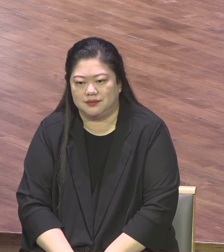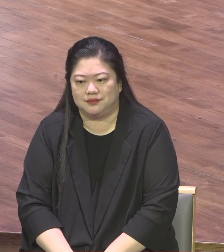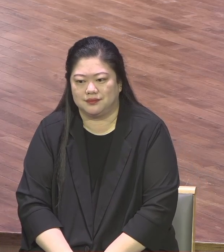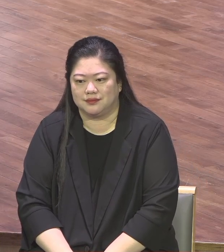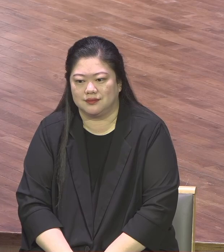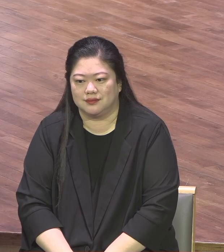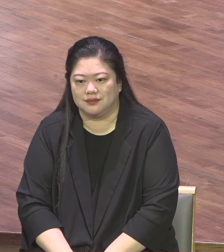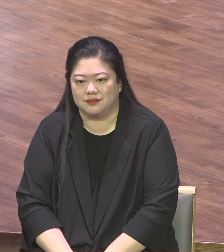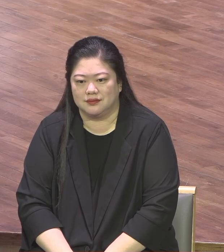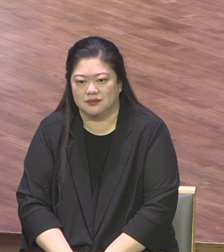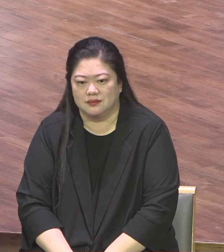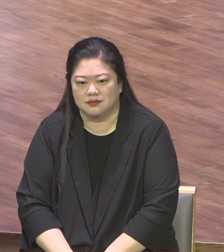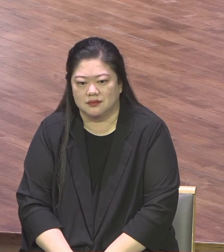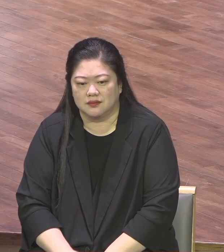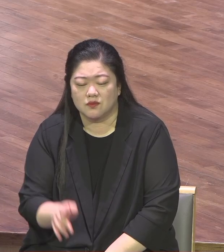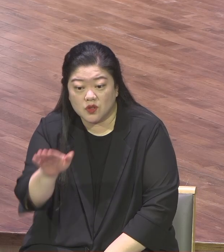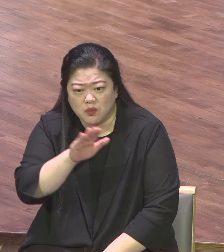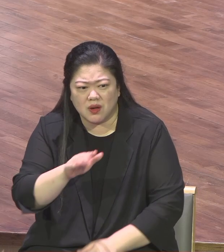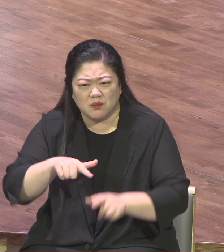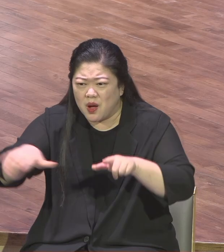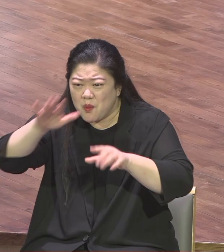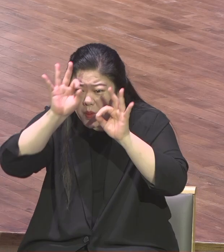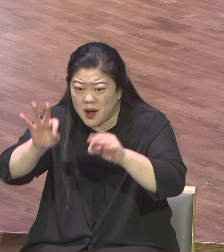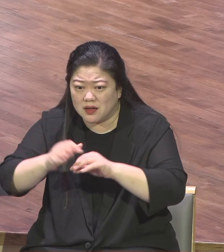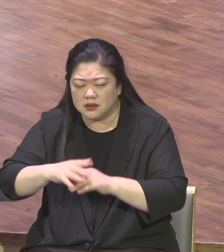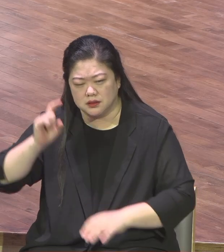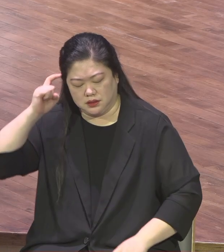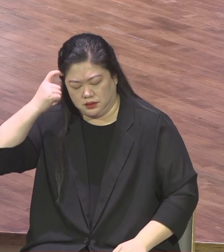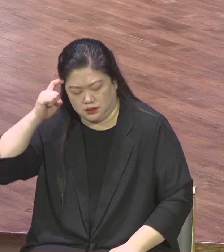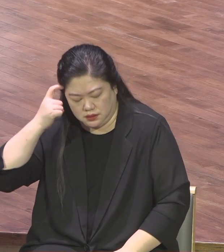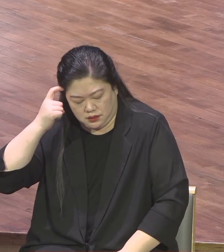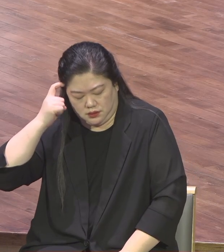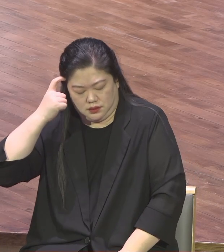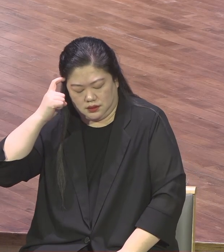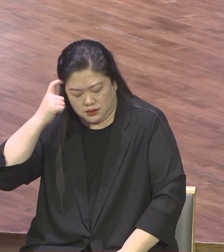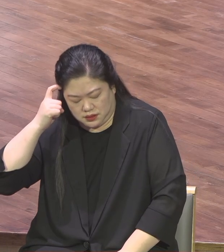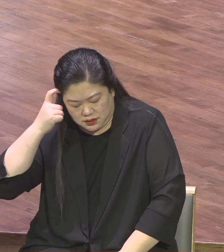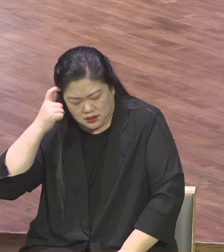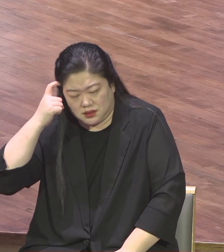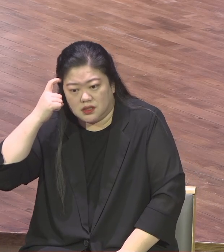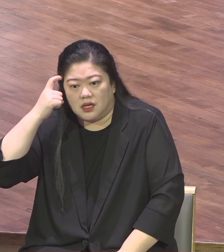너무 생각이 많아. 내 속에 내가 너무 많아.